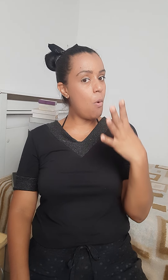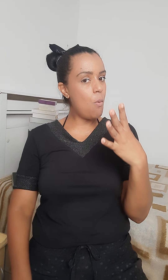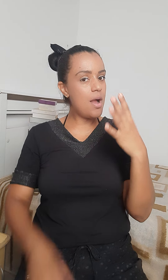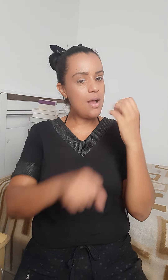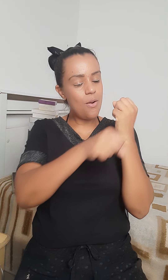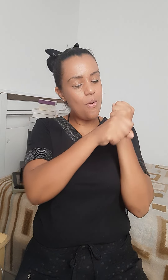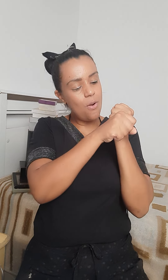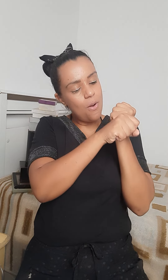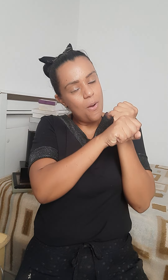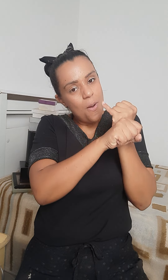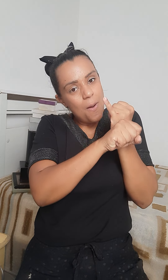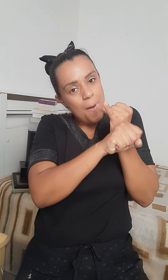Boa, ó,